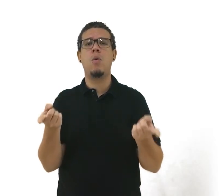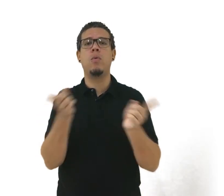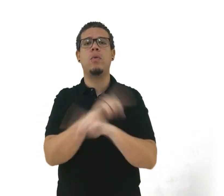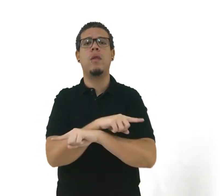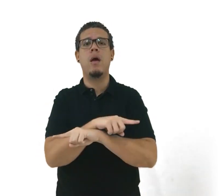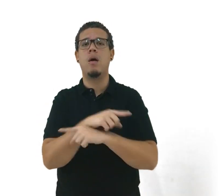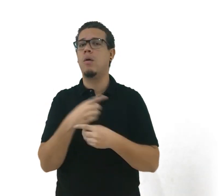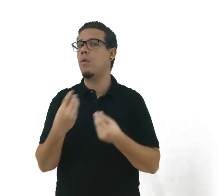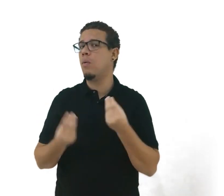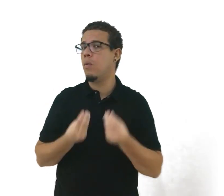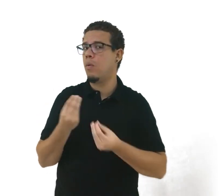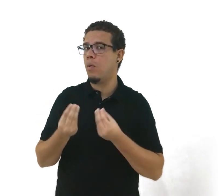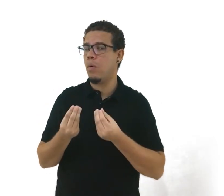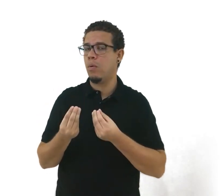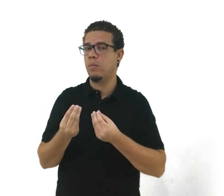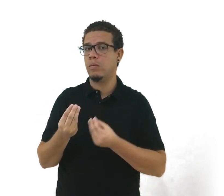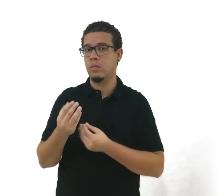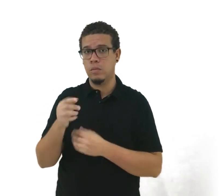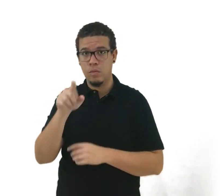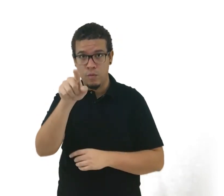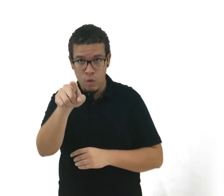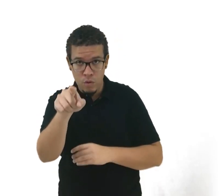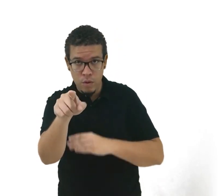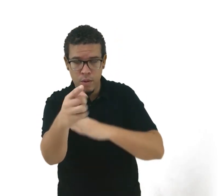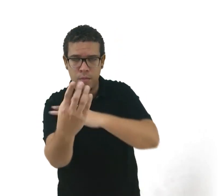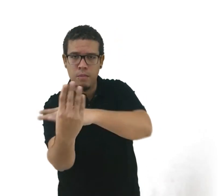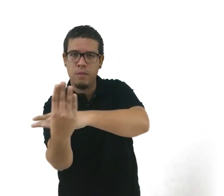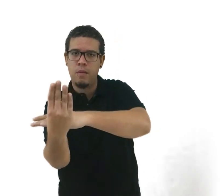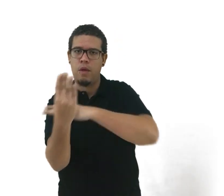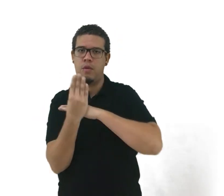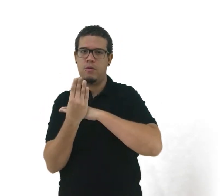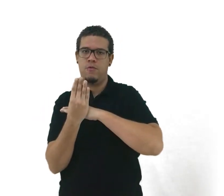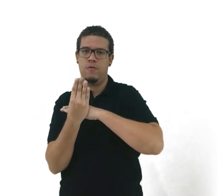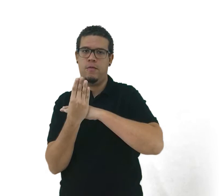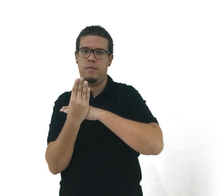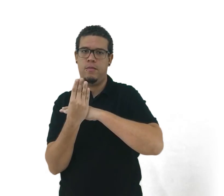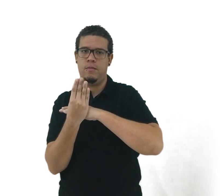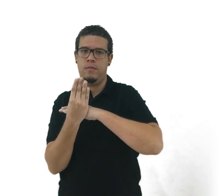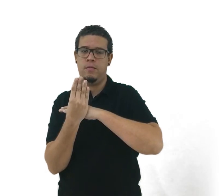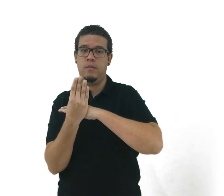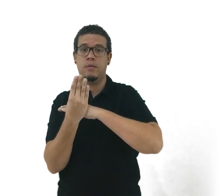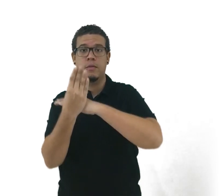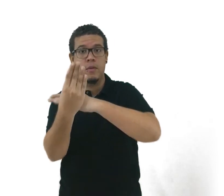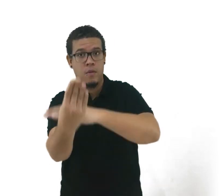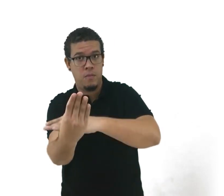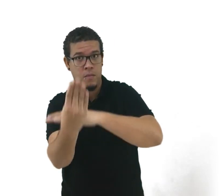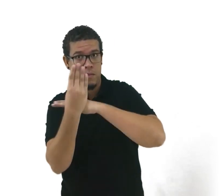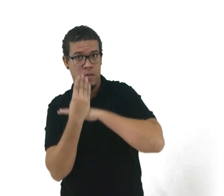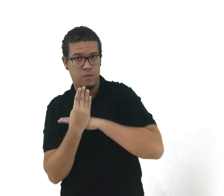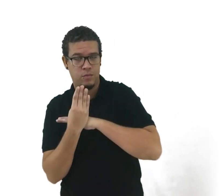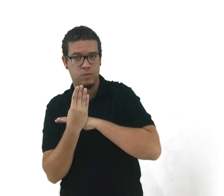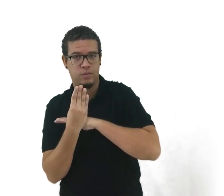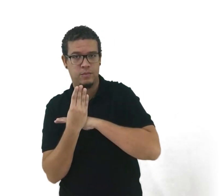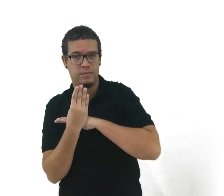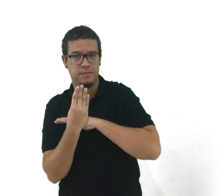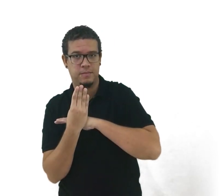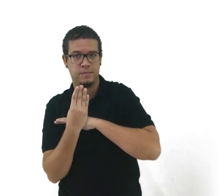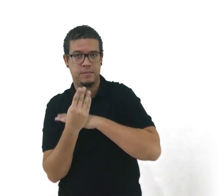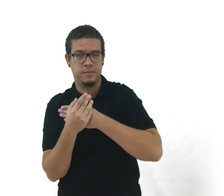Agora, quando temos o processo inverso, olha como fica a orientação da mão. Você me ajuda. Você